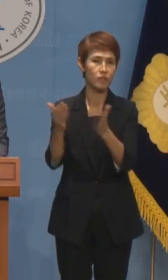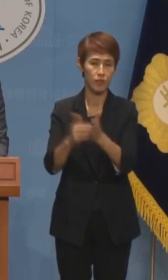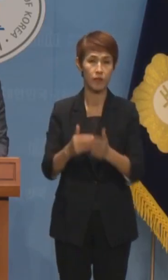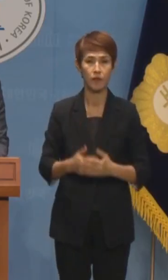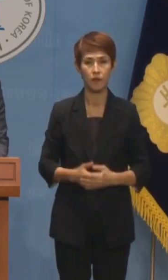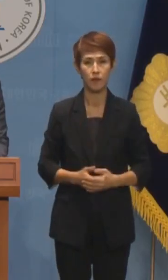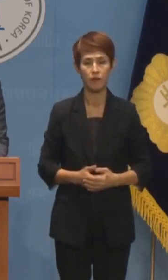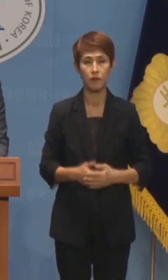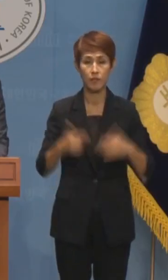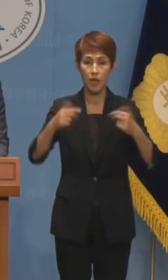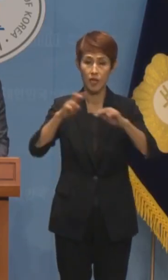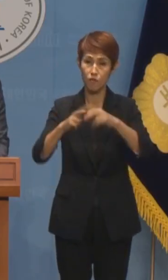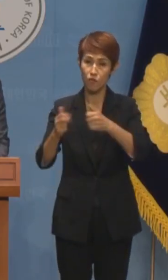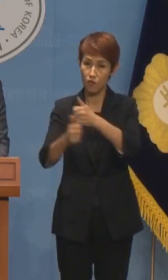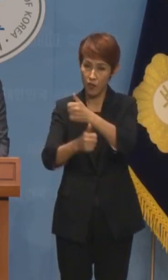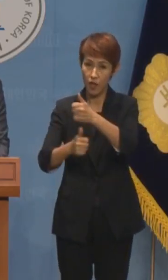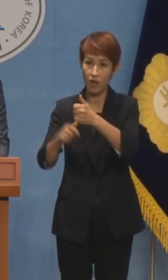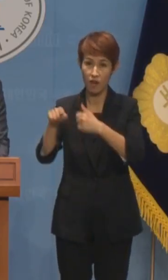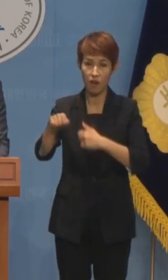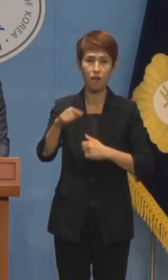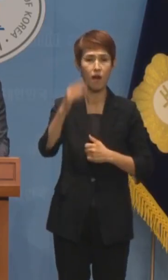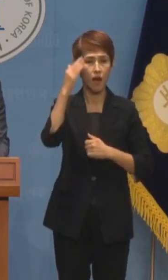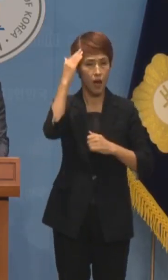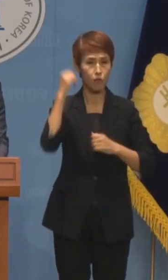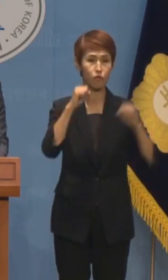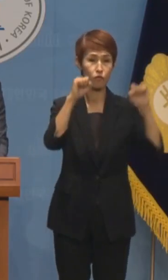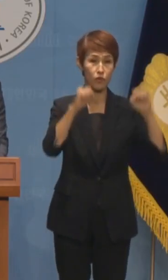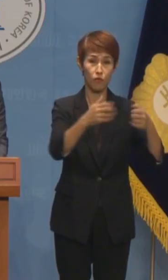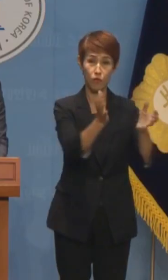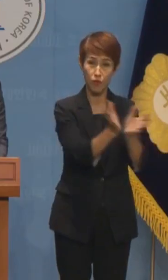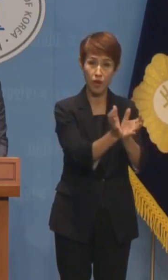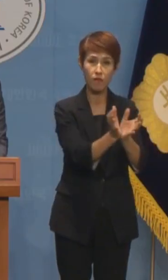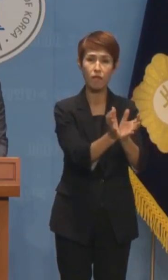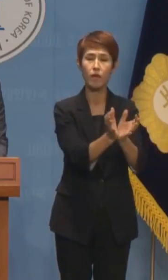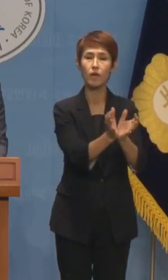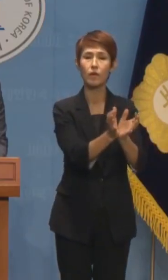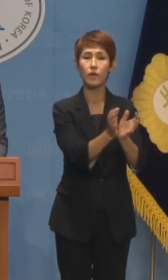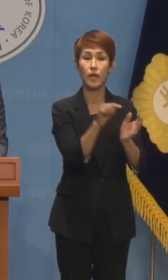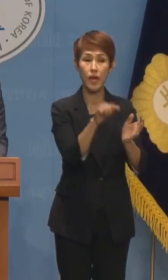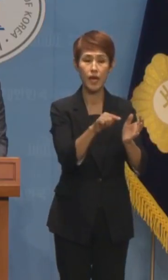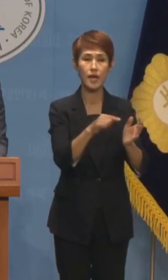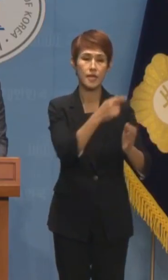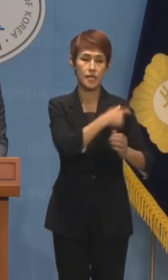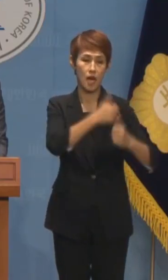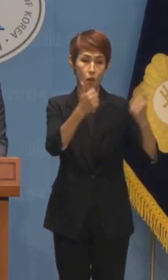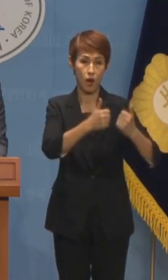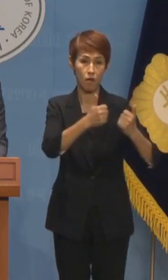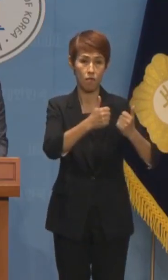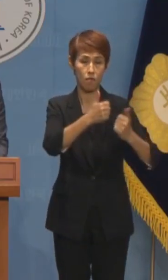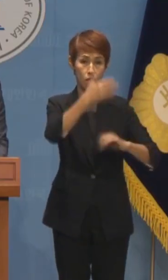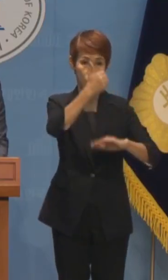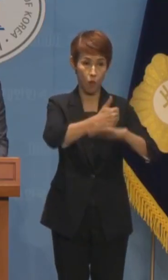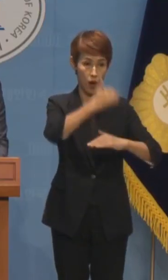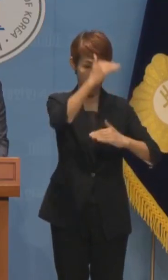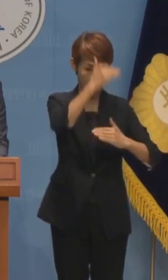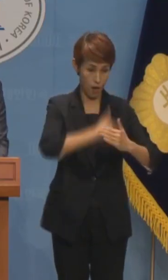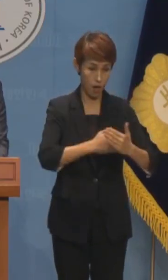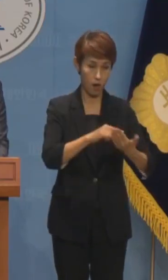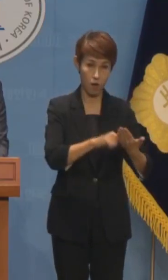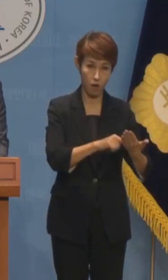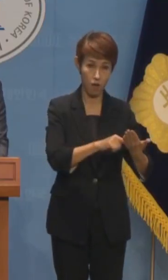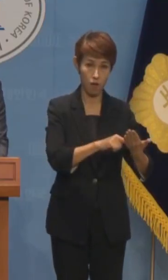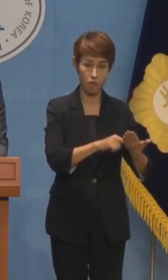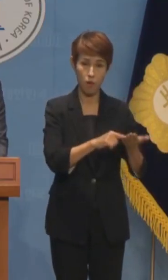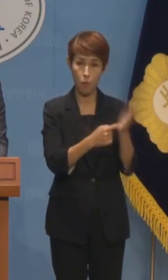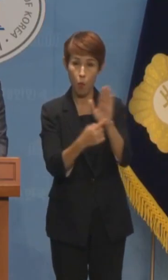이는 상위단체인 대한체육회 회원 종목 단체 규정, 이사회 회의 결과를 경영공시에 포함하나 위반이기도